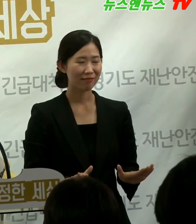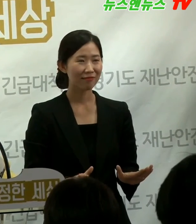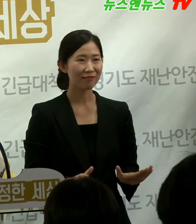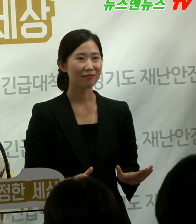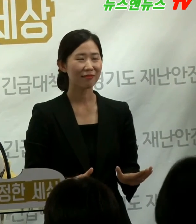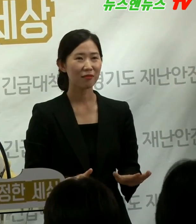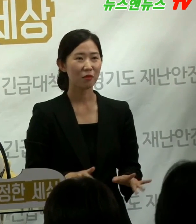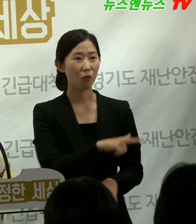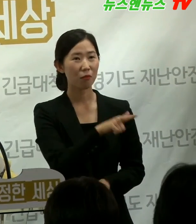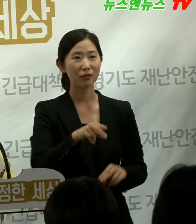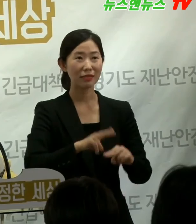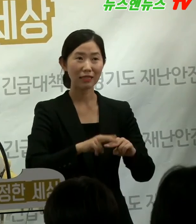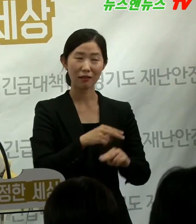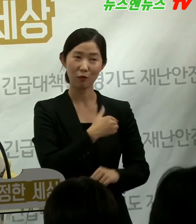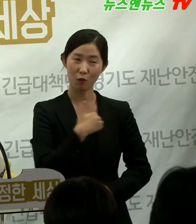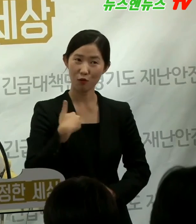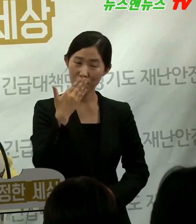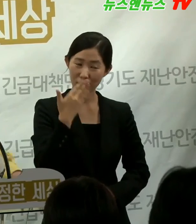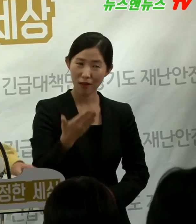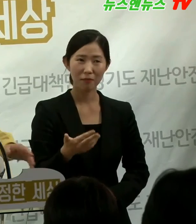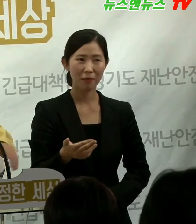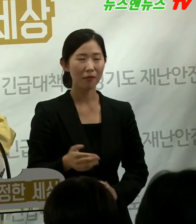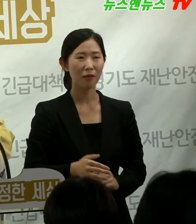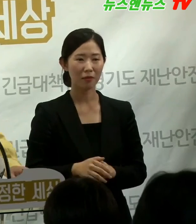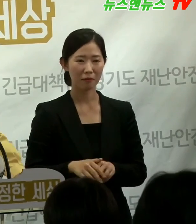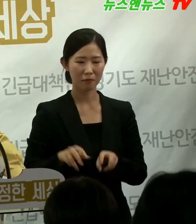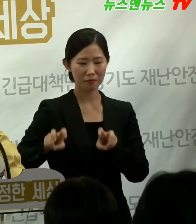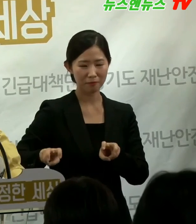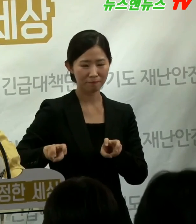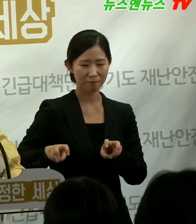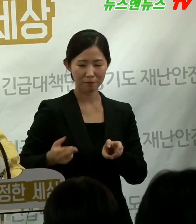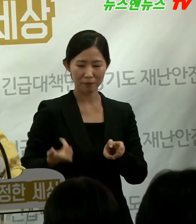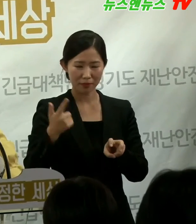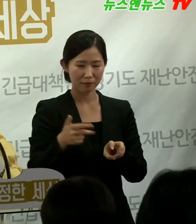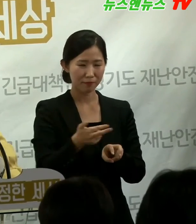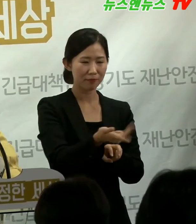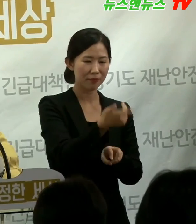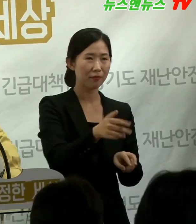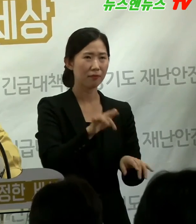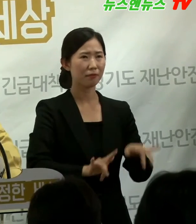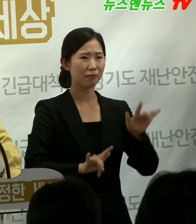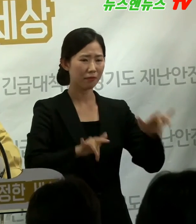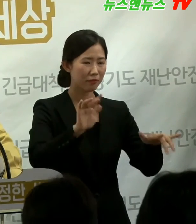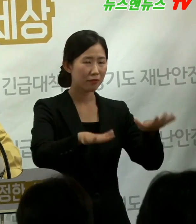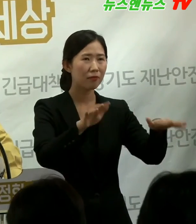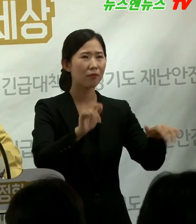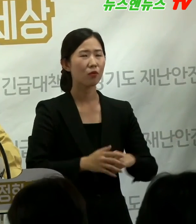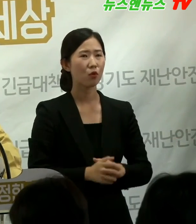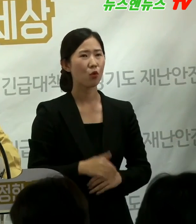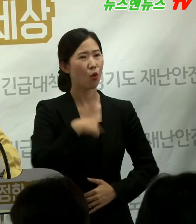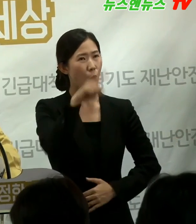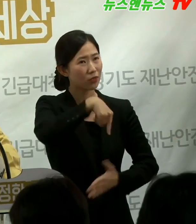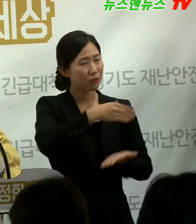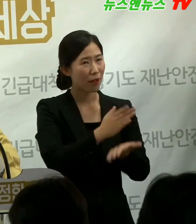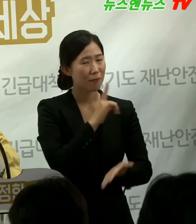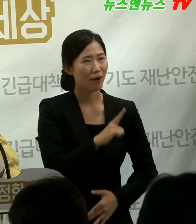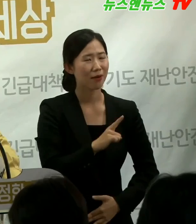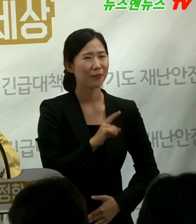번씩만 앉으시고 더 많이 비면 아예 띄엄띄엄 격자로 앉으시는데 그러니까 오지 말라고 하셔도